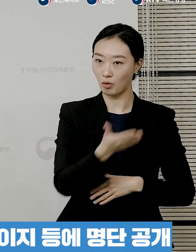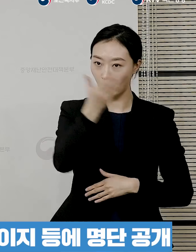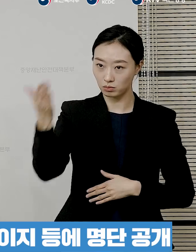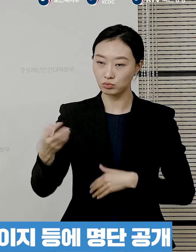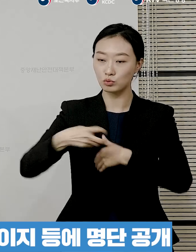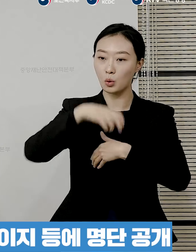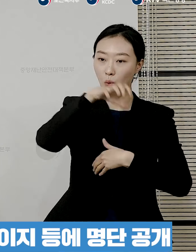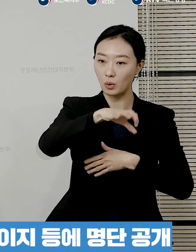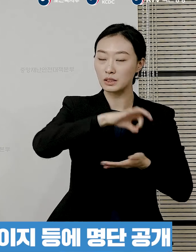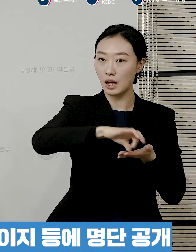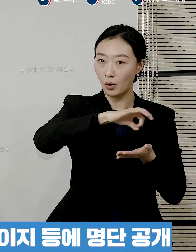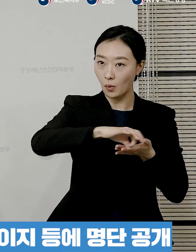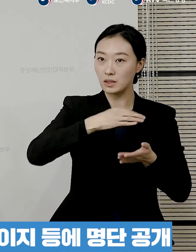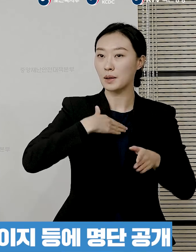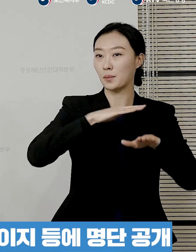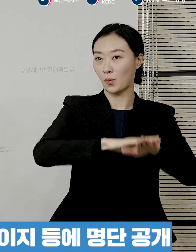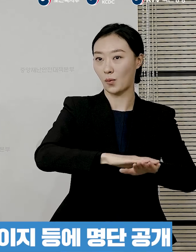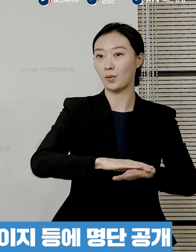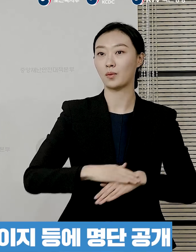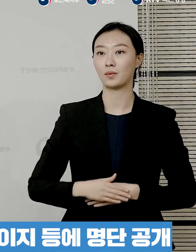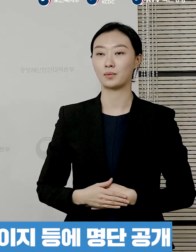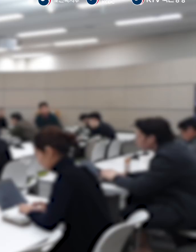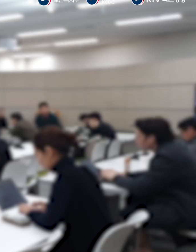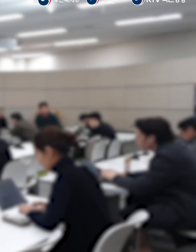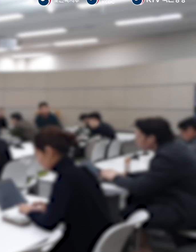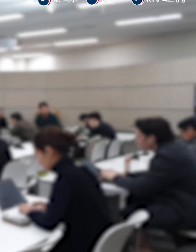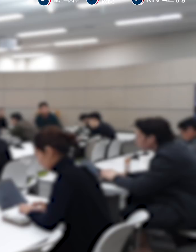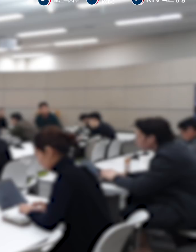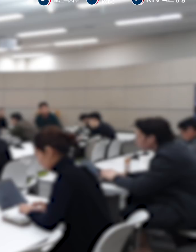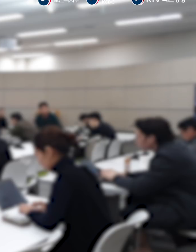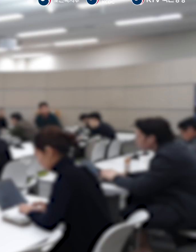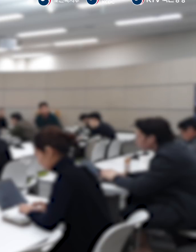국민 여러분들이 의료기관 이용에 참고하시기 바랍니다.